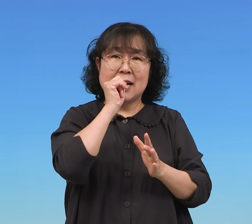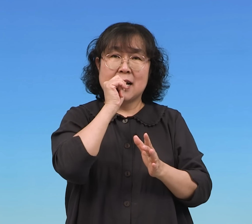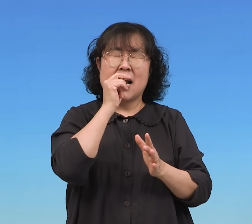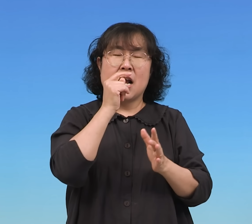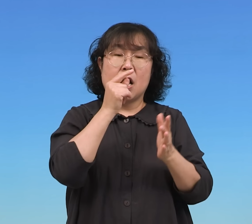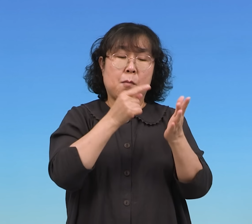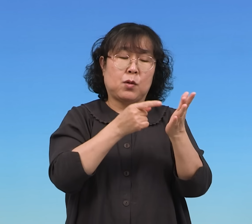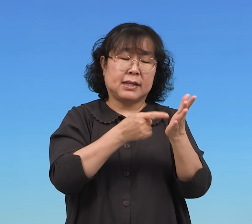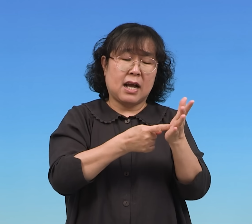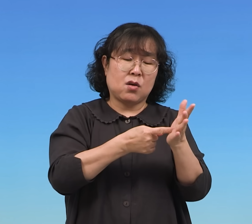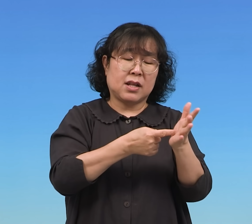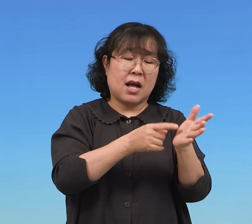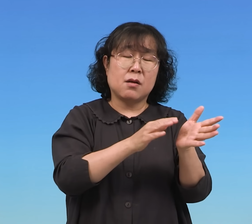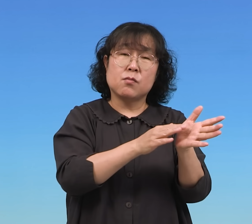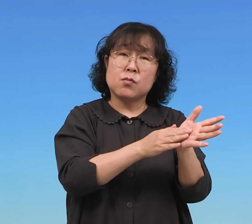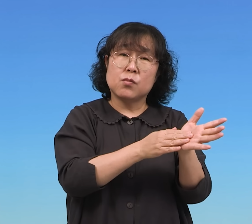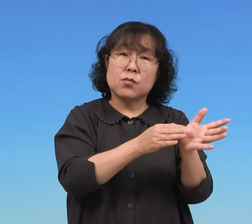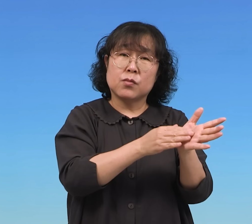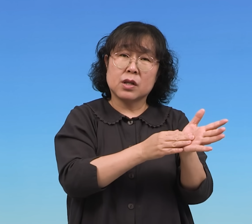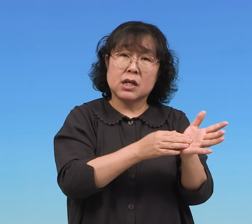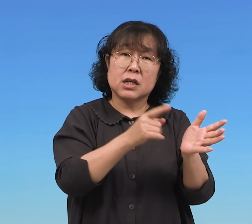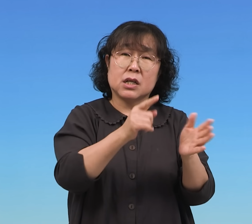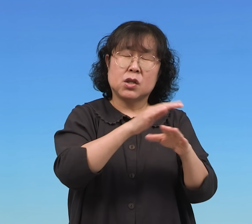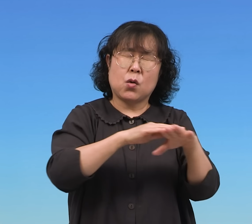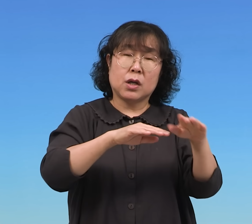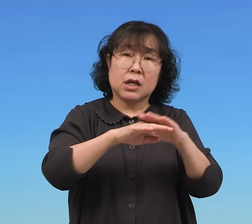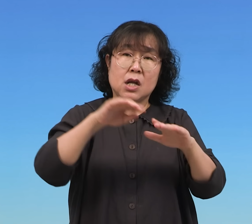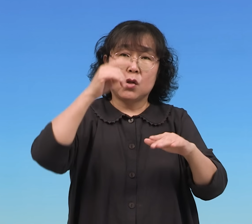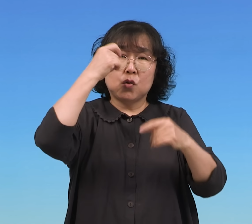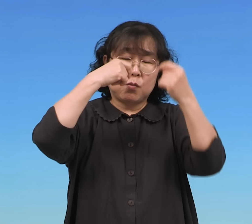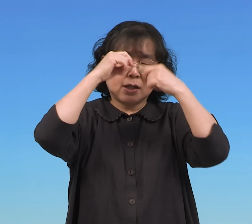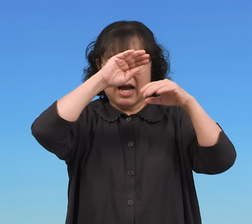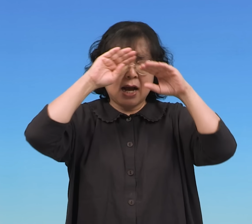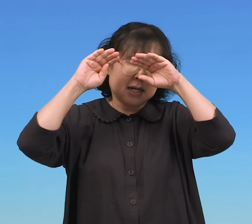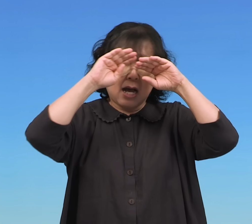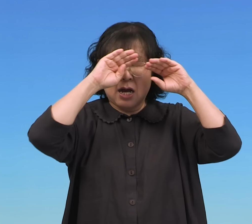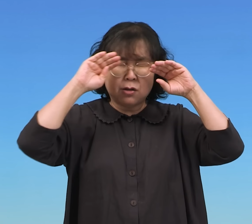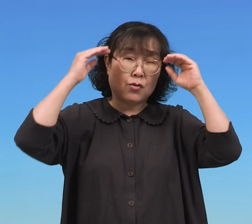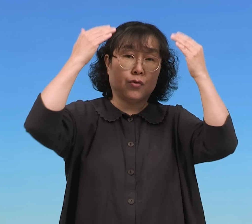못자국 난 그 손길 눈물 닦아주시며